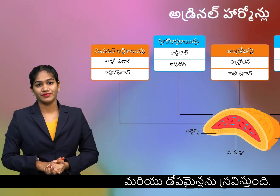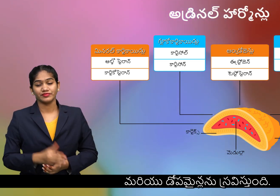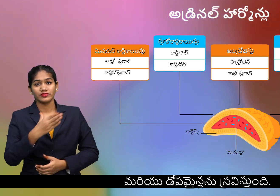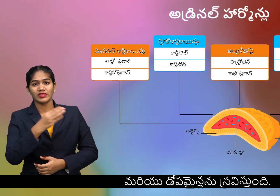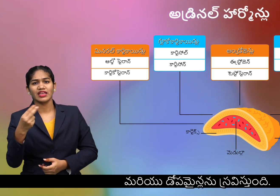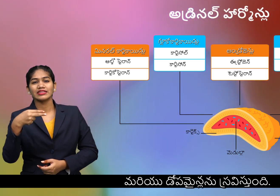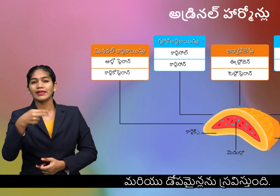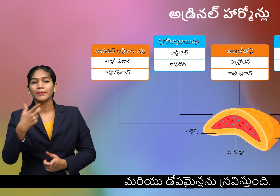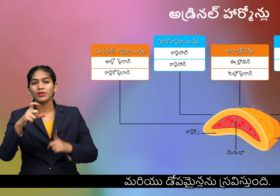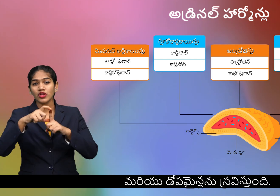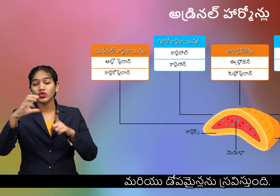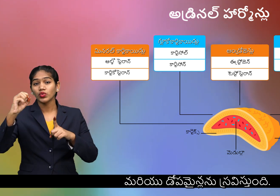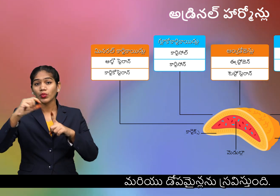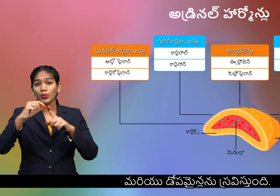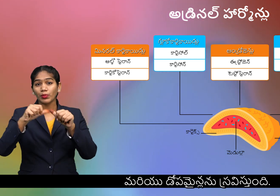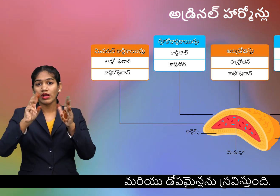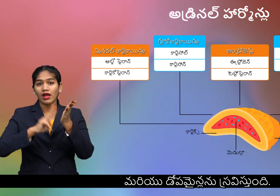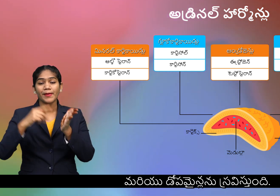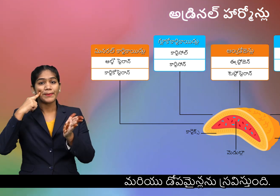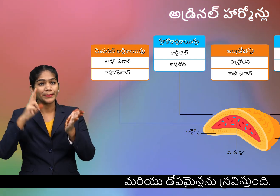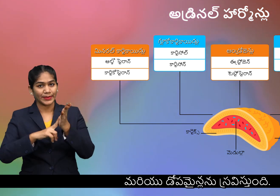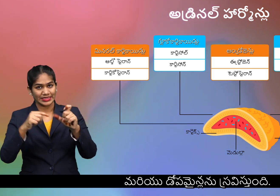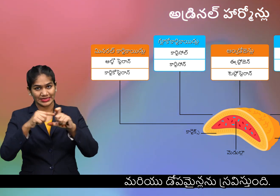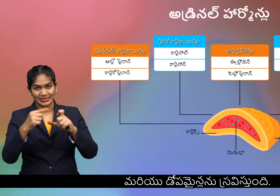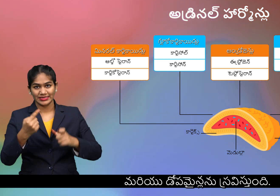మరియు డోపమైన్లను స్రవిస్తుంది.